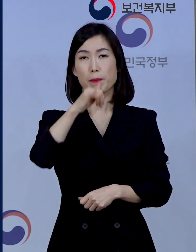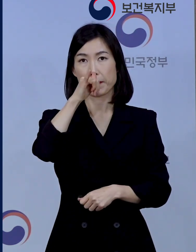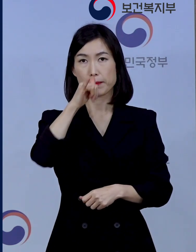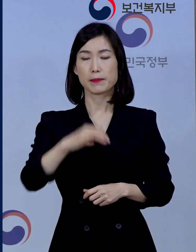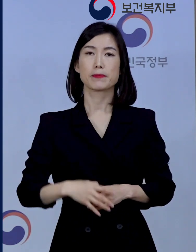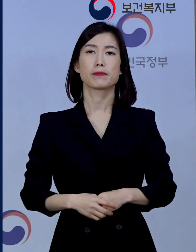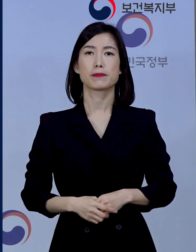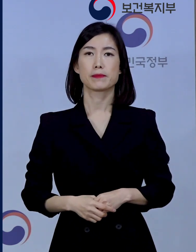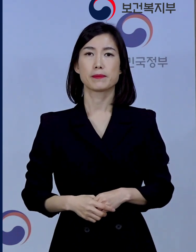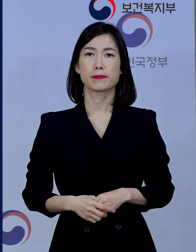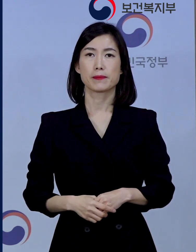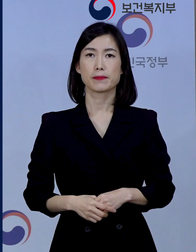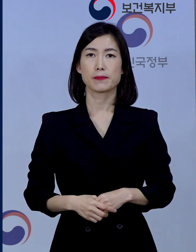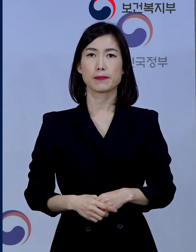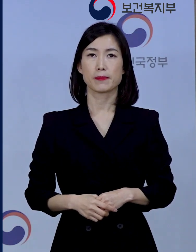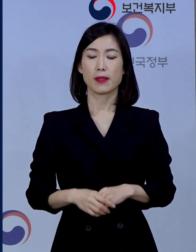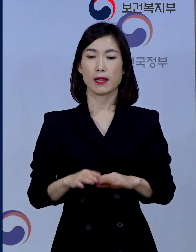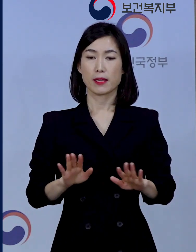큽니다.